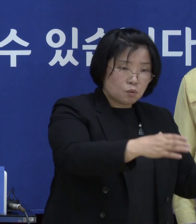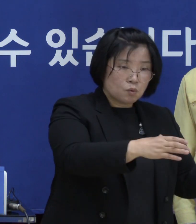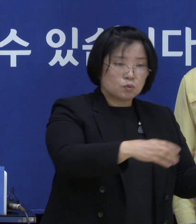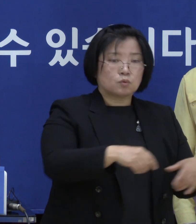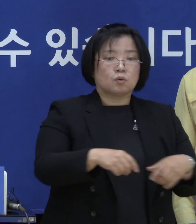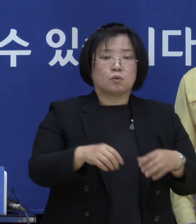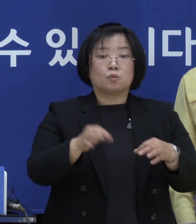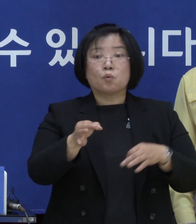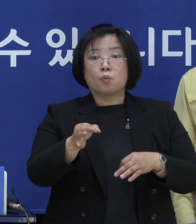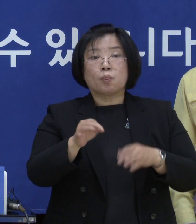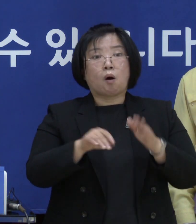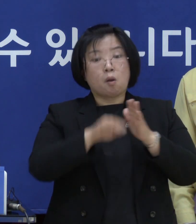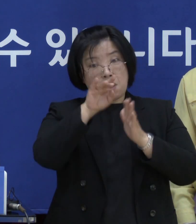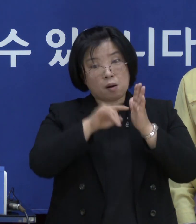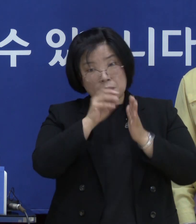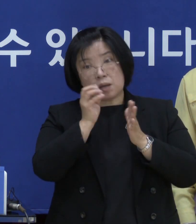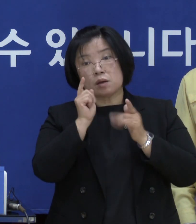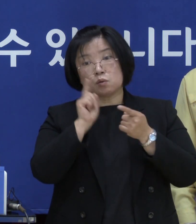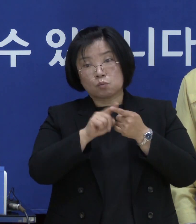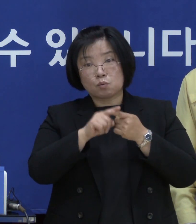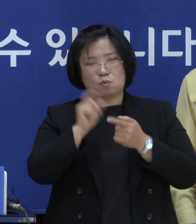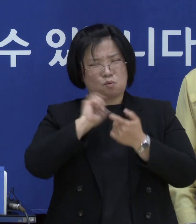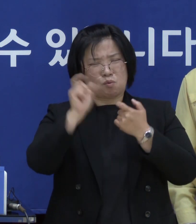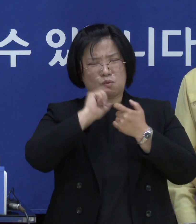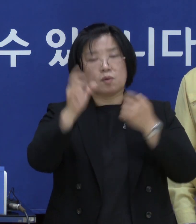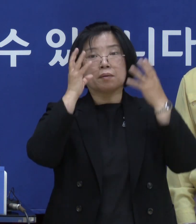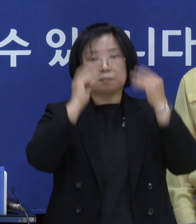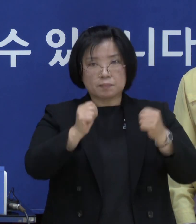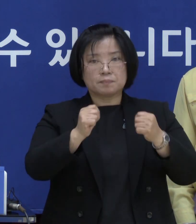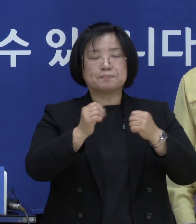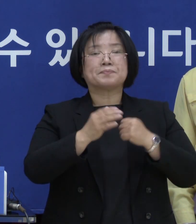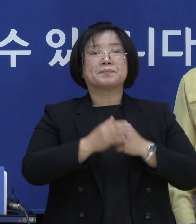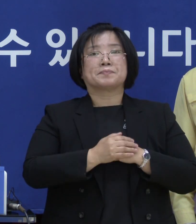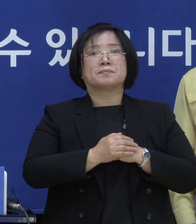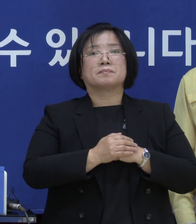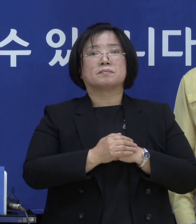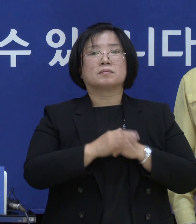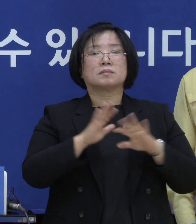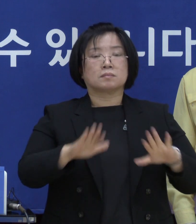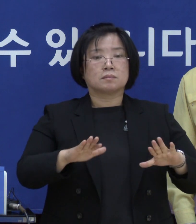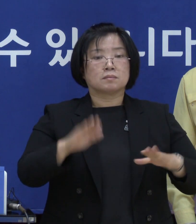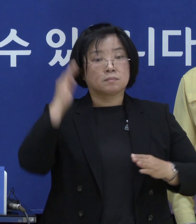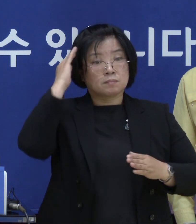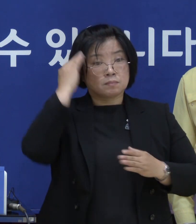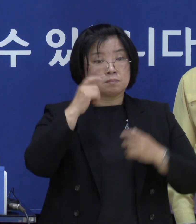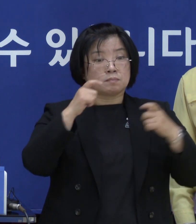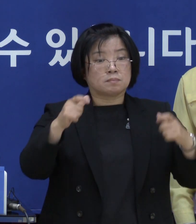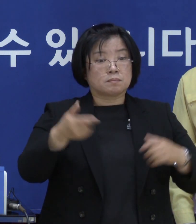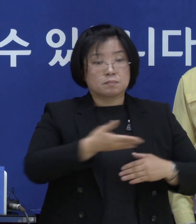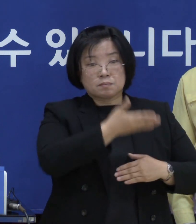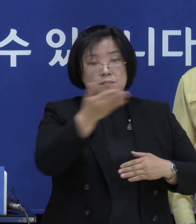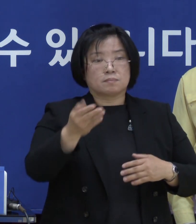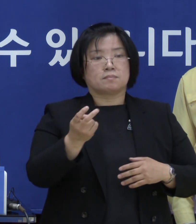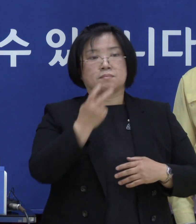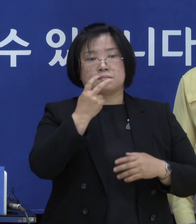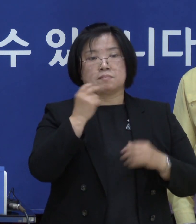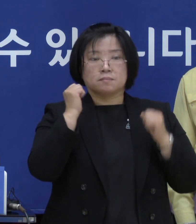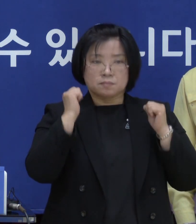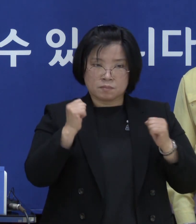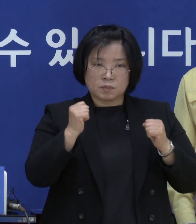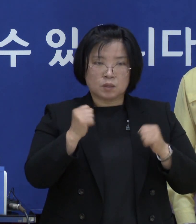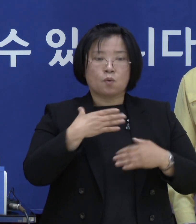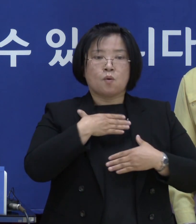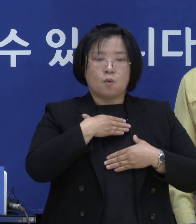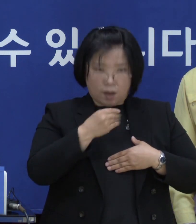두고 고민을 많이 했습니다. 지금은 국민의 생명과 안전을 지키고